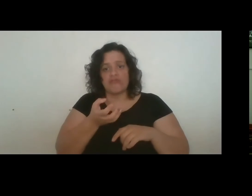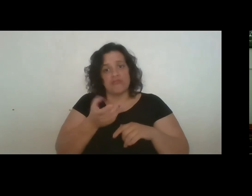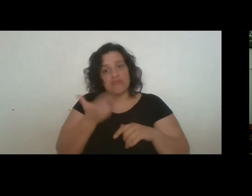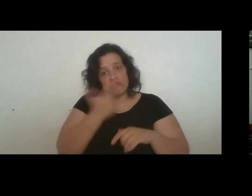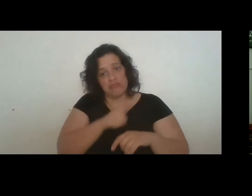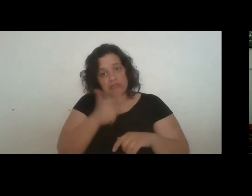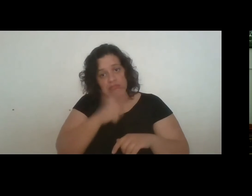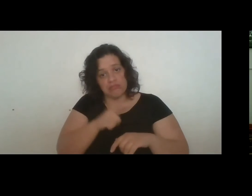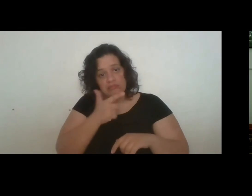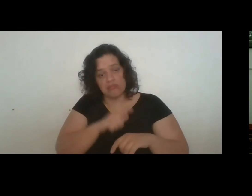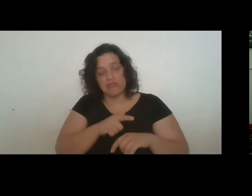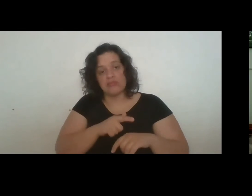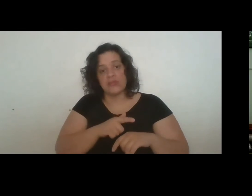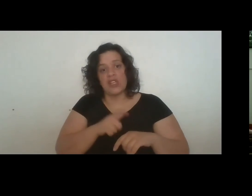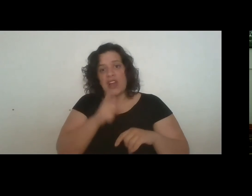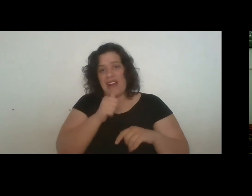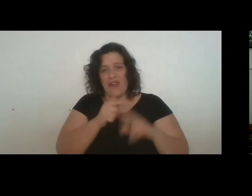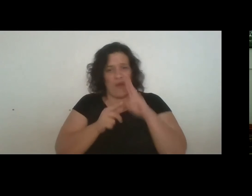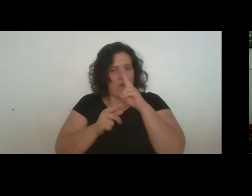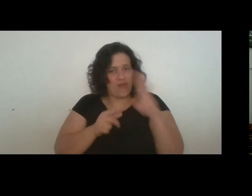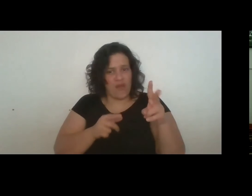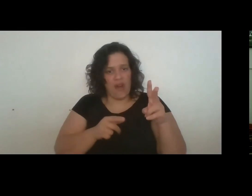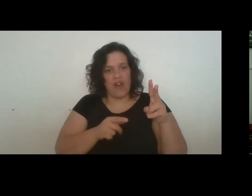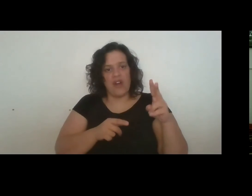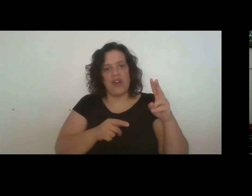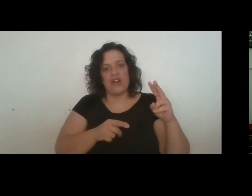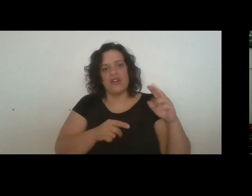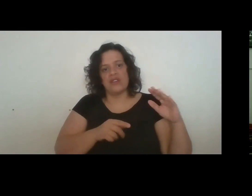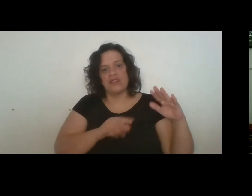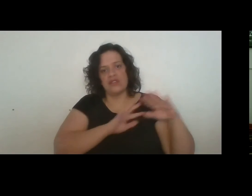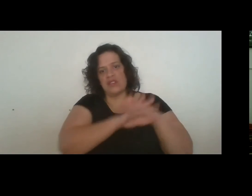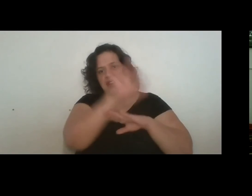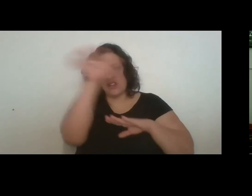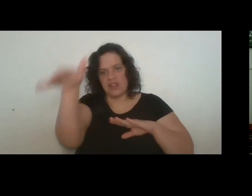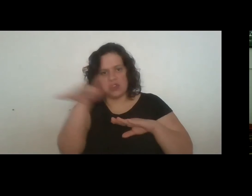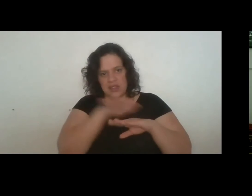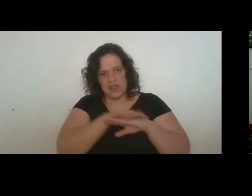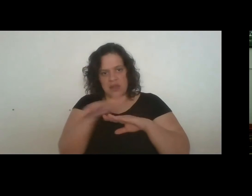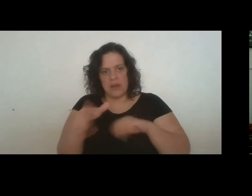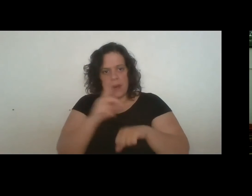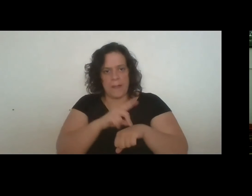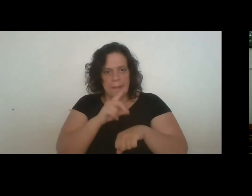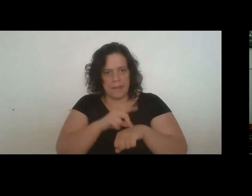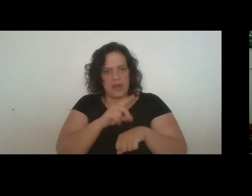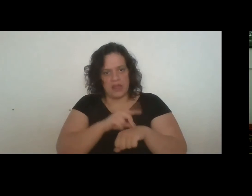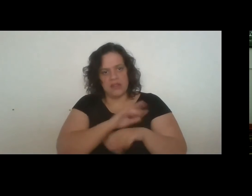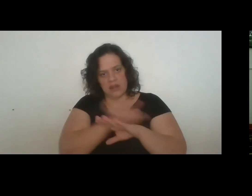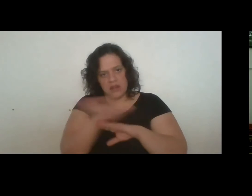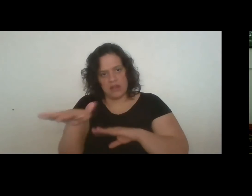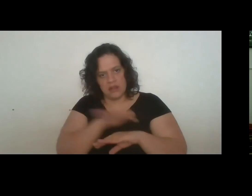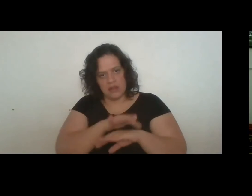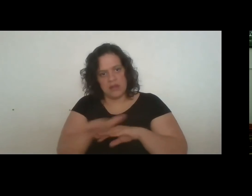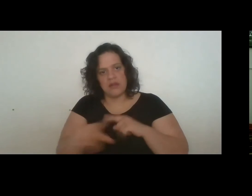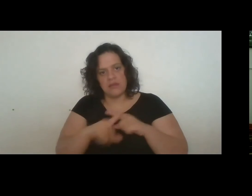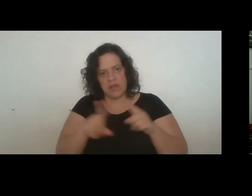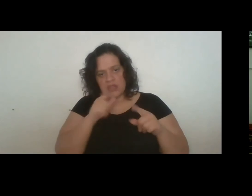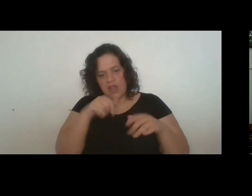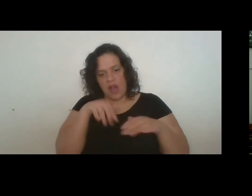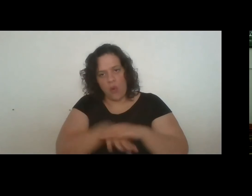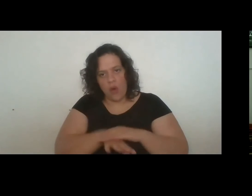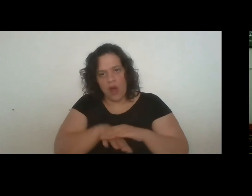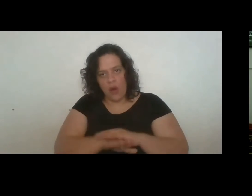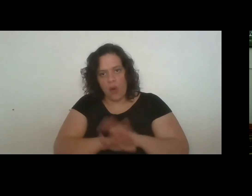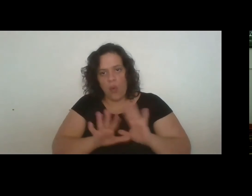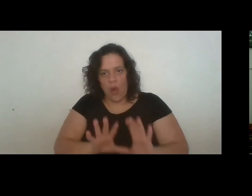quando vem com força, passa meio por cima das pedras e tudo, mas muita água fica lá, né? Então, eu acho